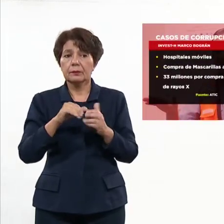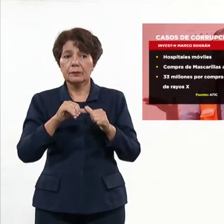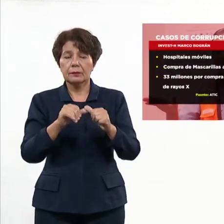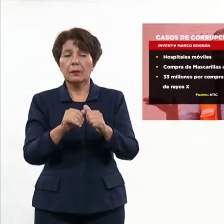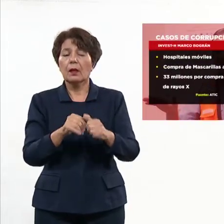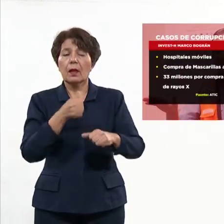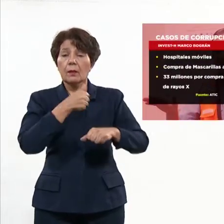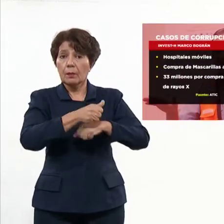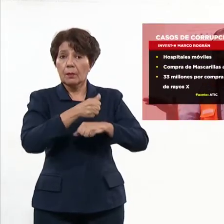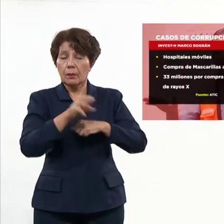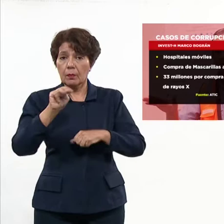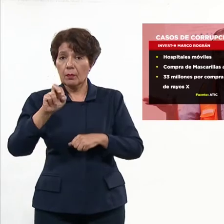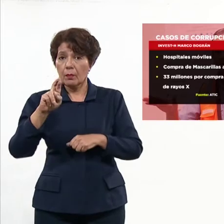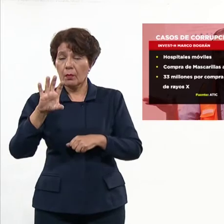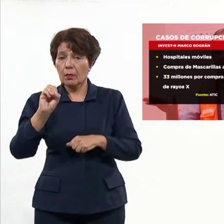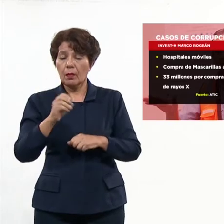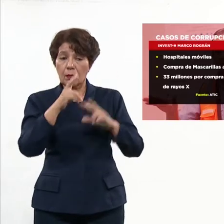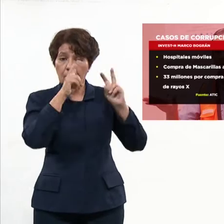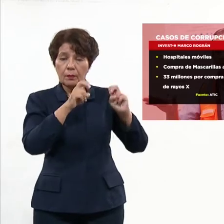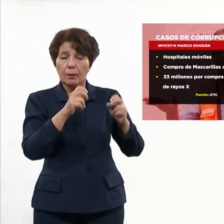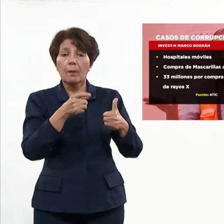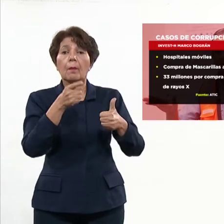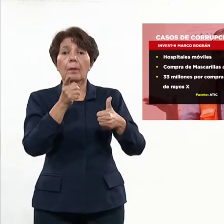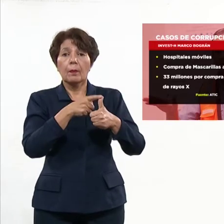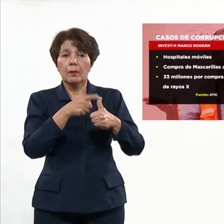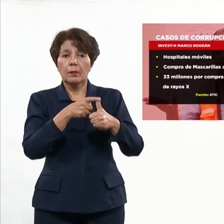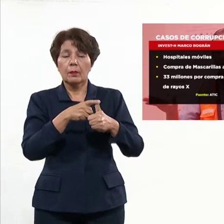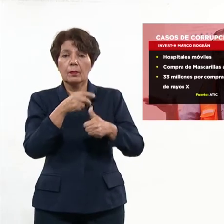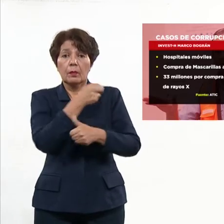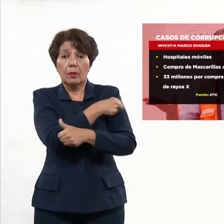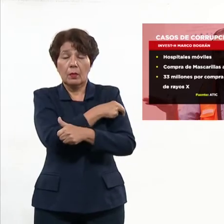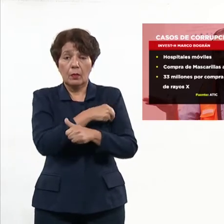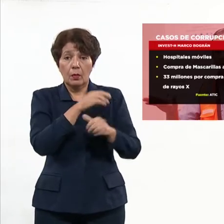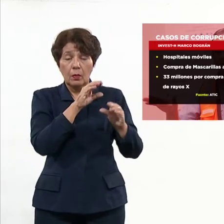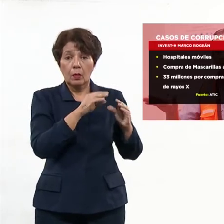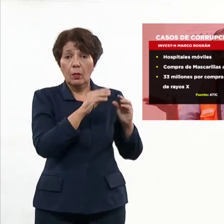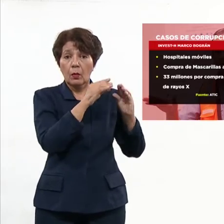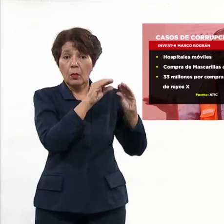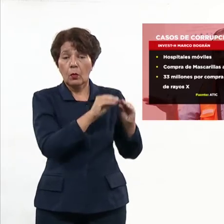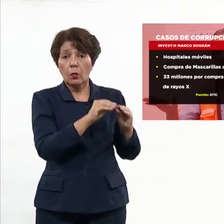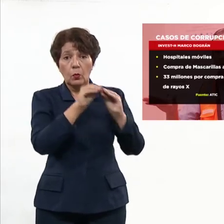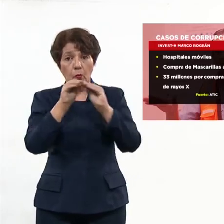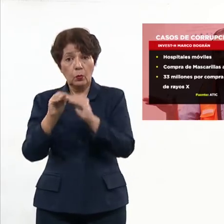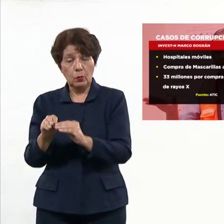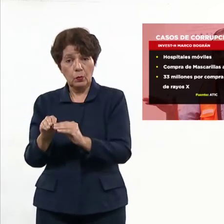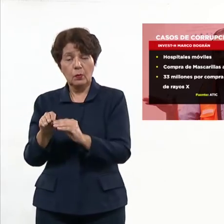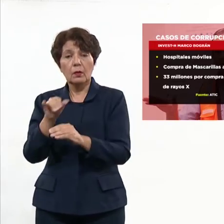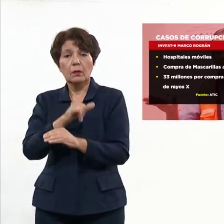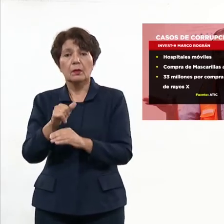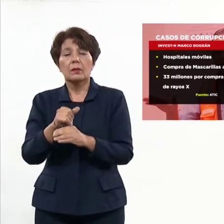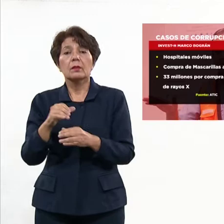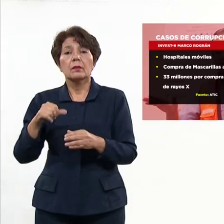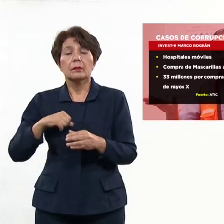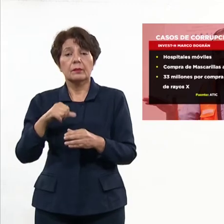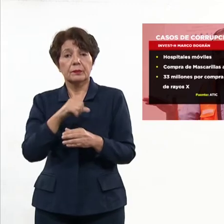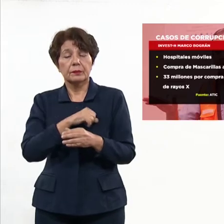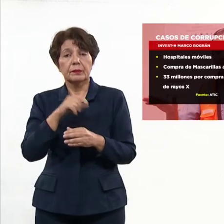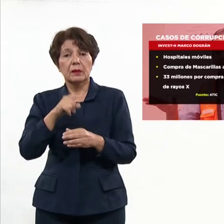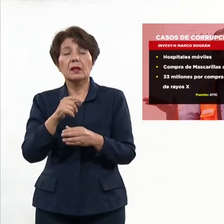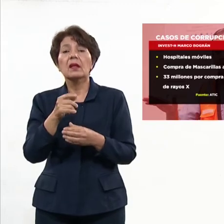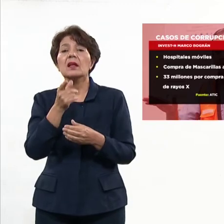señalamientos marco bográn es investigado por el caso conocido como hospitales móviles compra adquirida bajo su administración al estado de